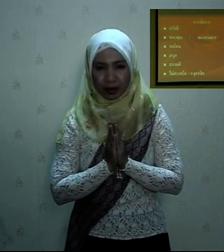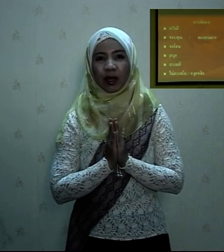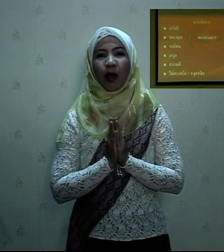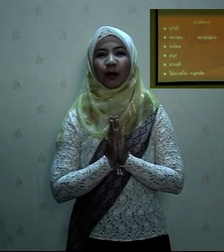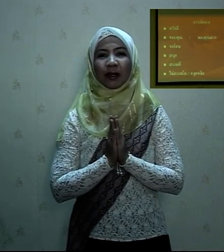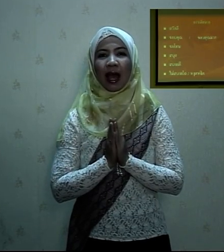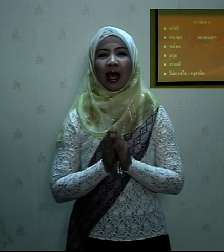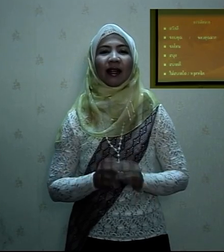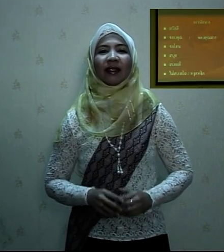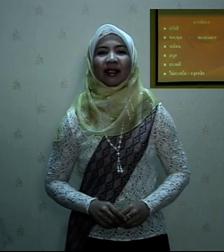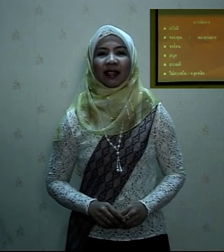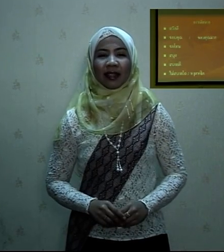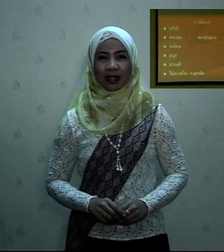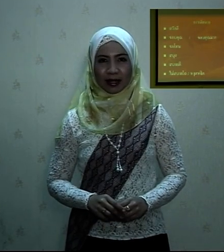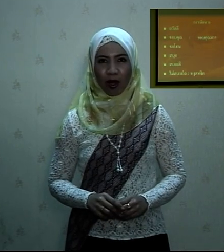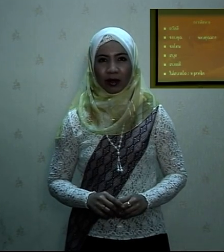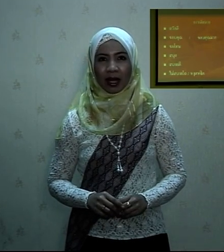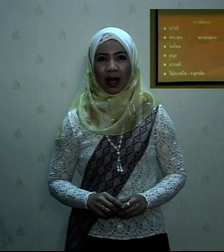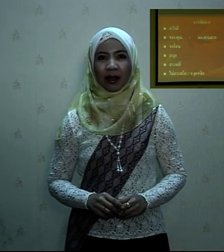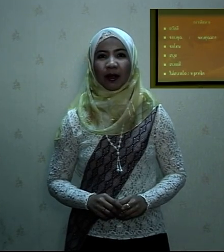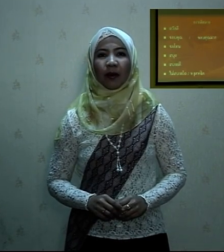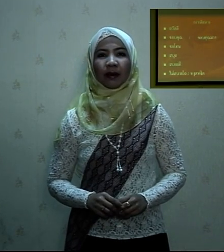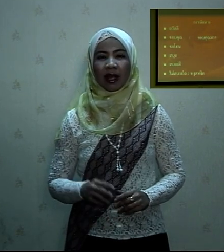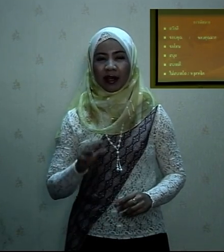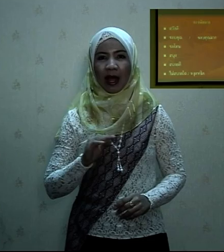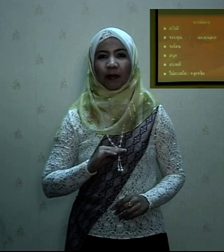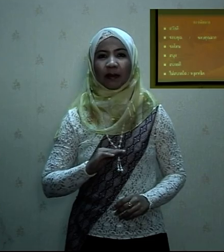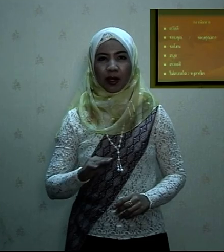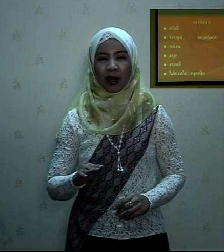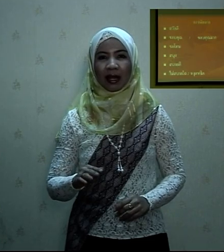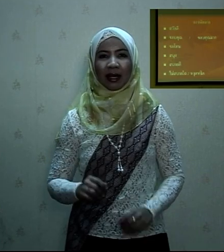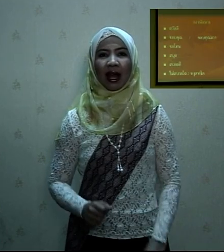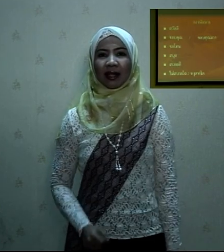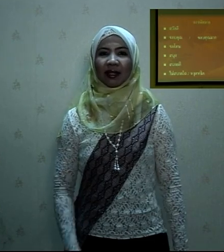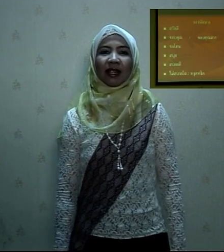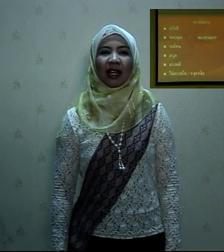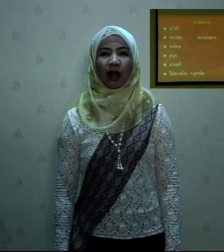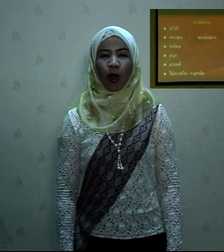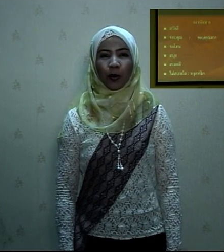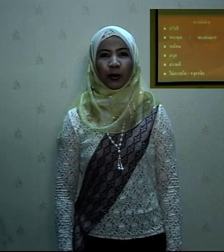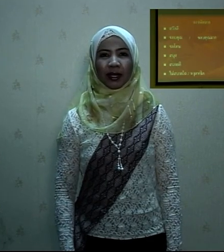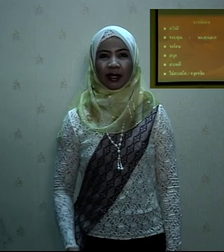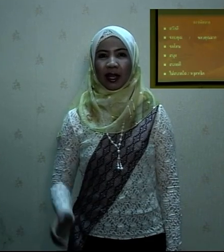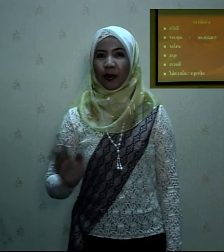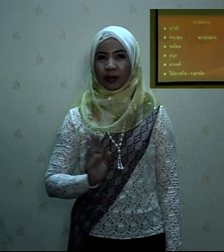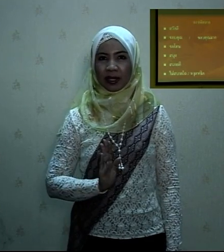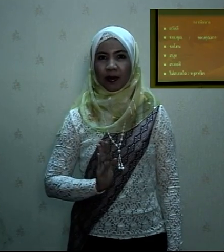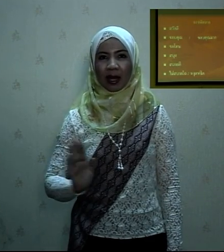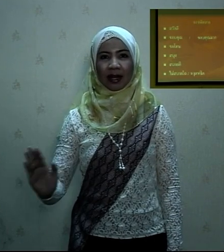ขอบคุณค่ะอย่างที่2นะคะในระดับเดียวกันนะคะถ้าขอบคุณอย่างเดียวใช้มือข้างเดียว